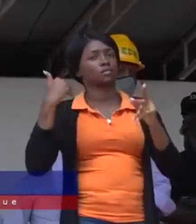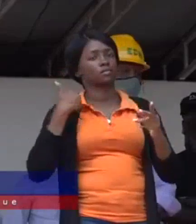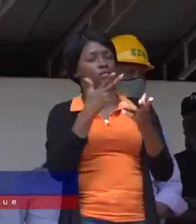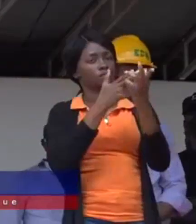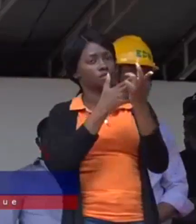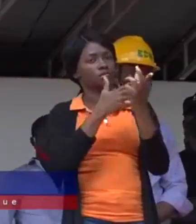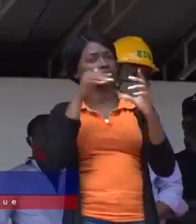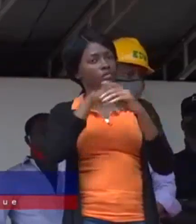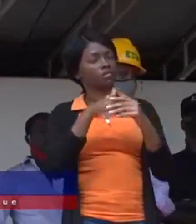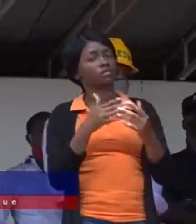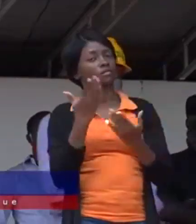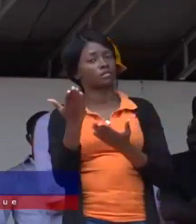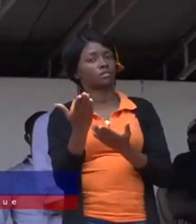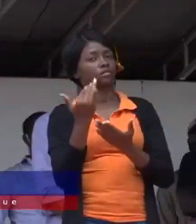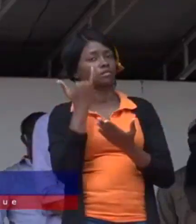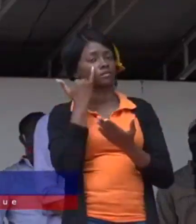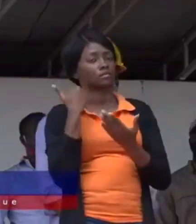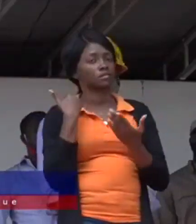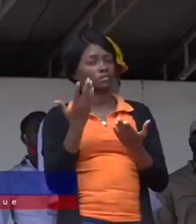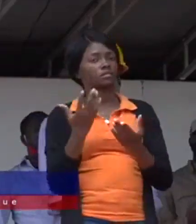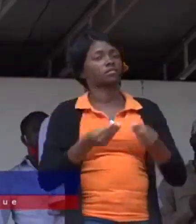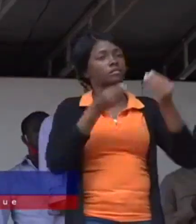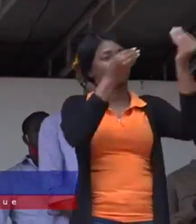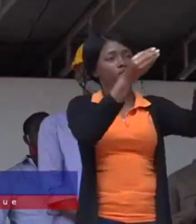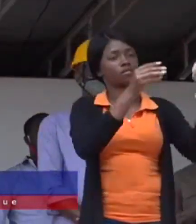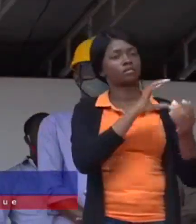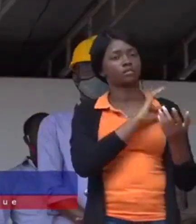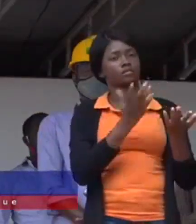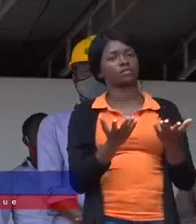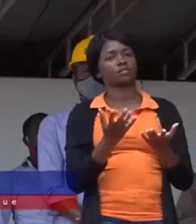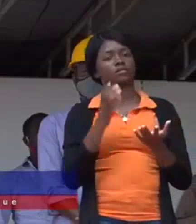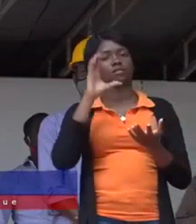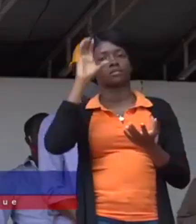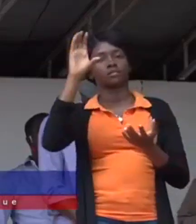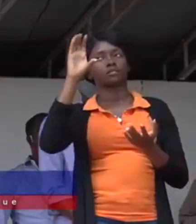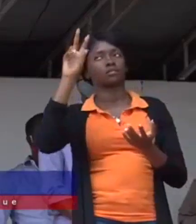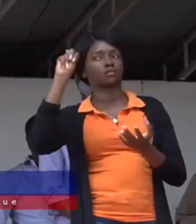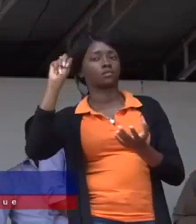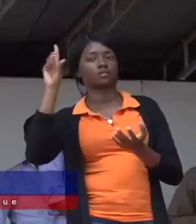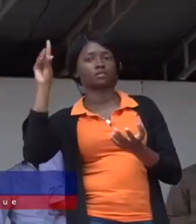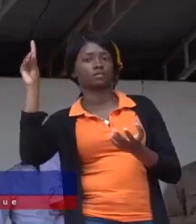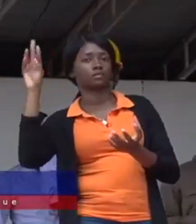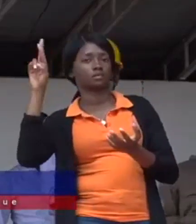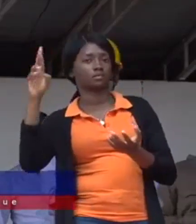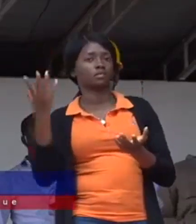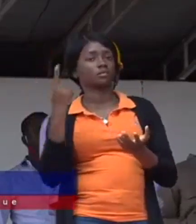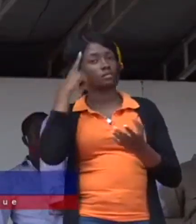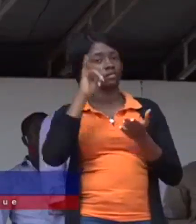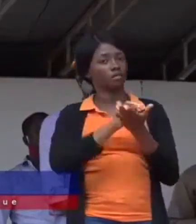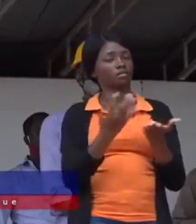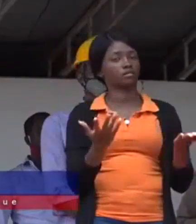mon, zam ki nan mon nan, alwe met li. CNDDA la, c'est pour ça m'te fèl. Commission